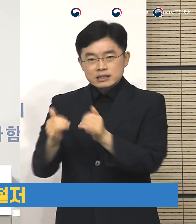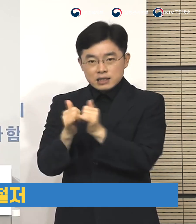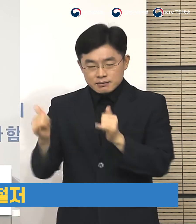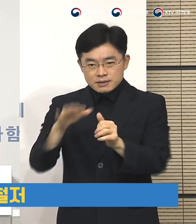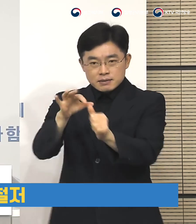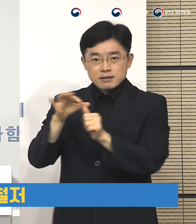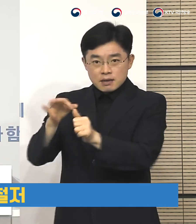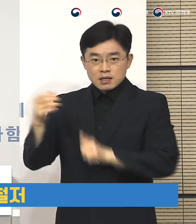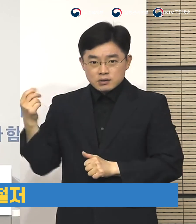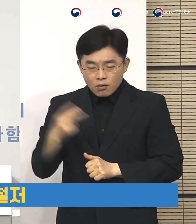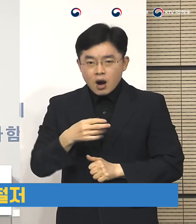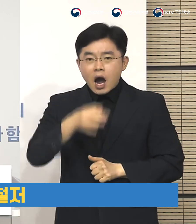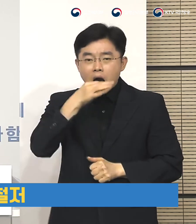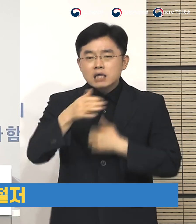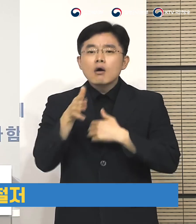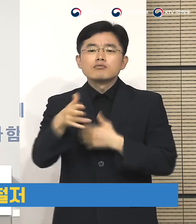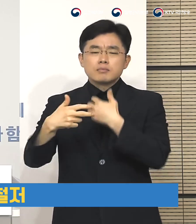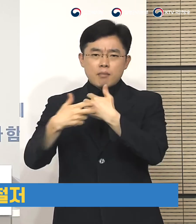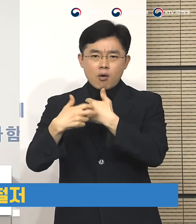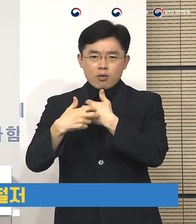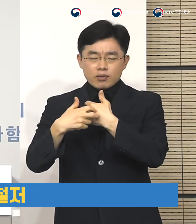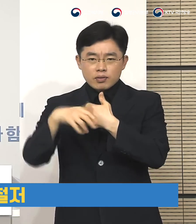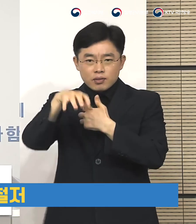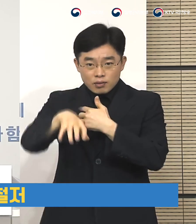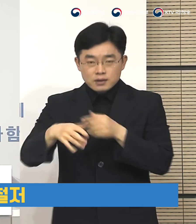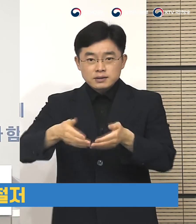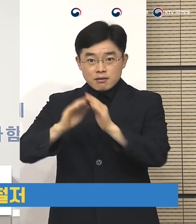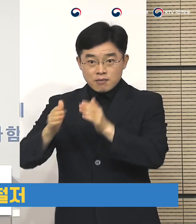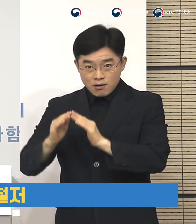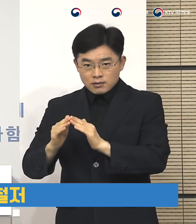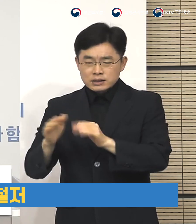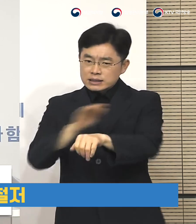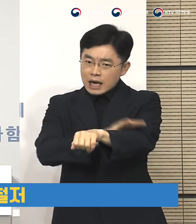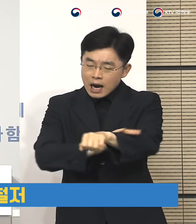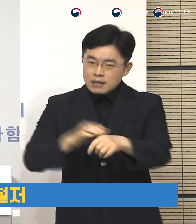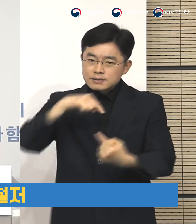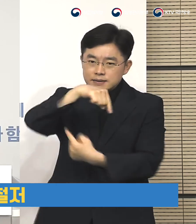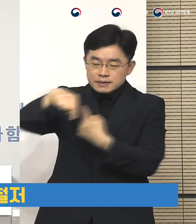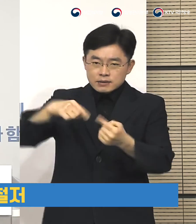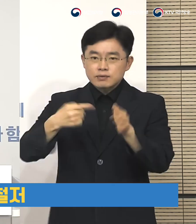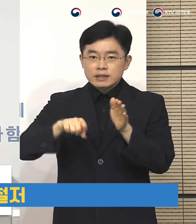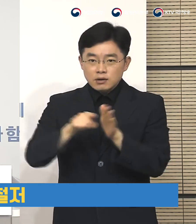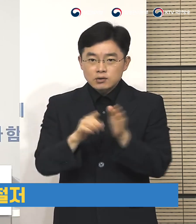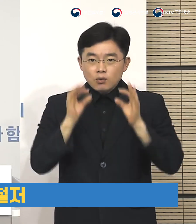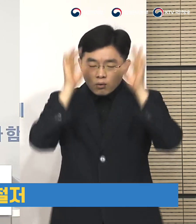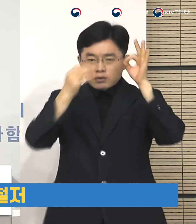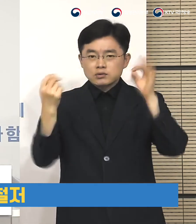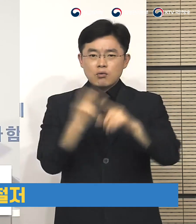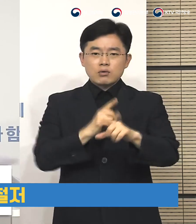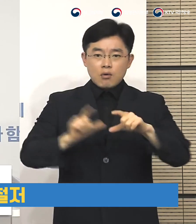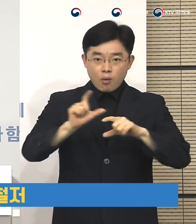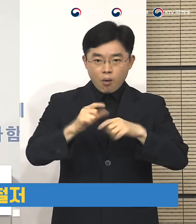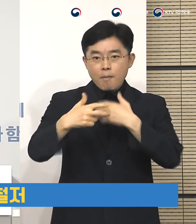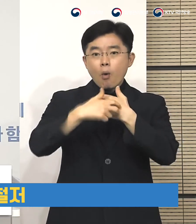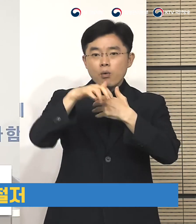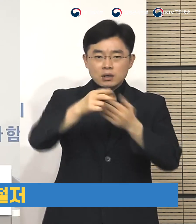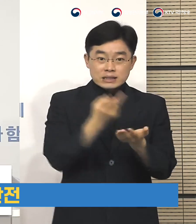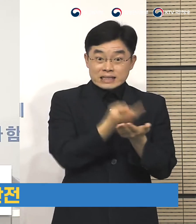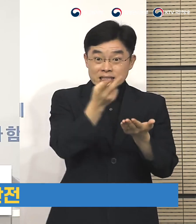전담 클리닉, 권역별 병상 공동 이용 체계 등이 잘 작동하도록 필요한 노력도 계속할